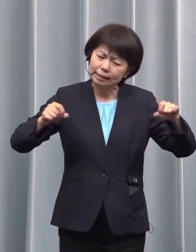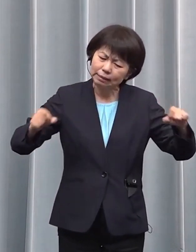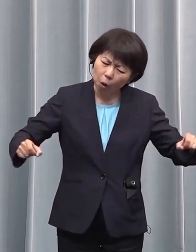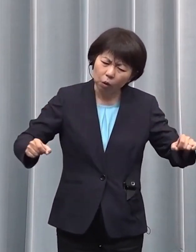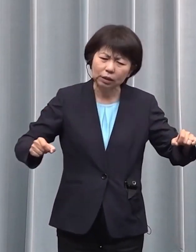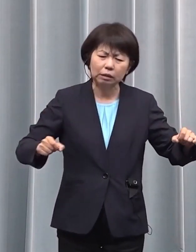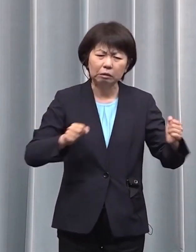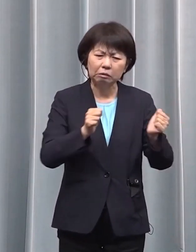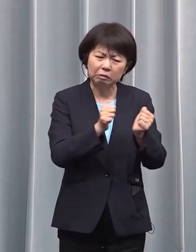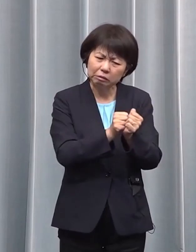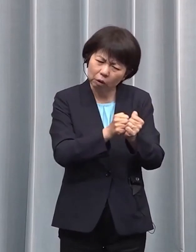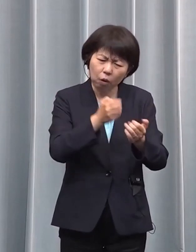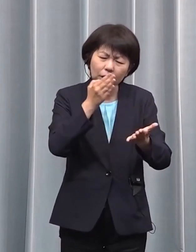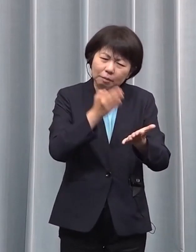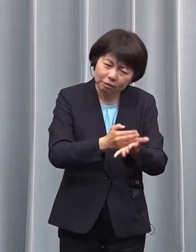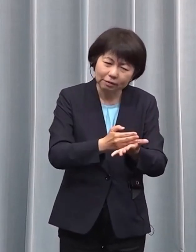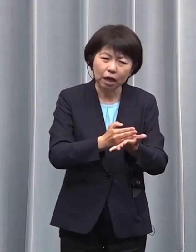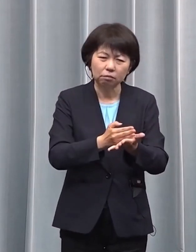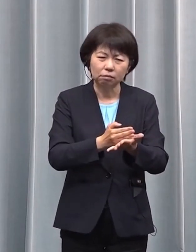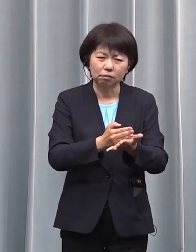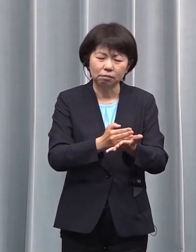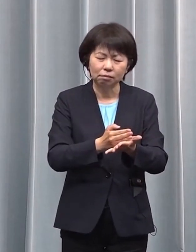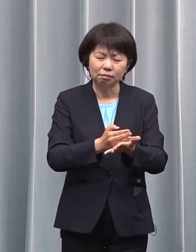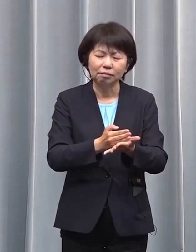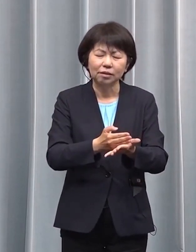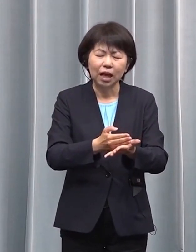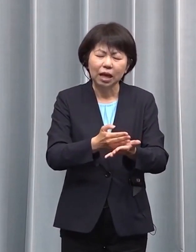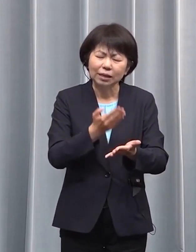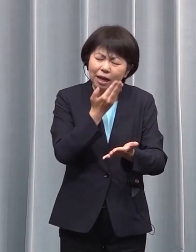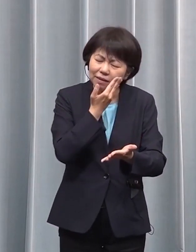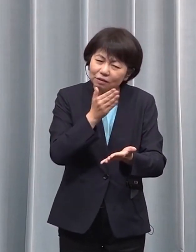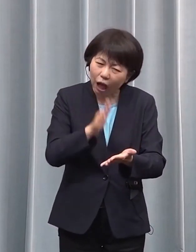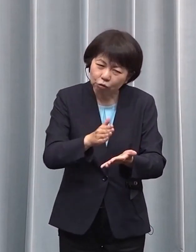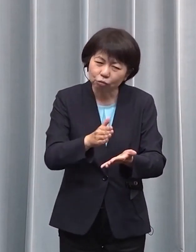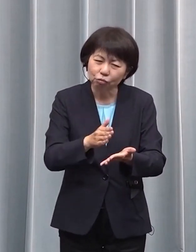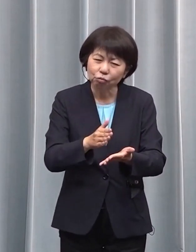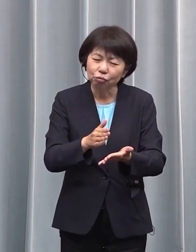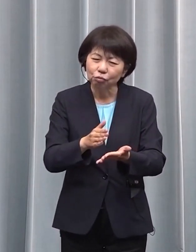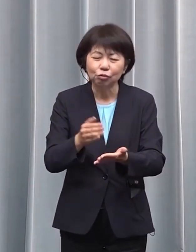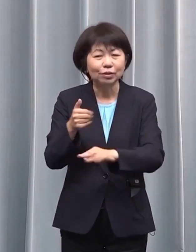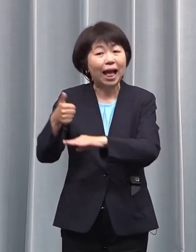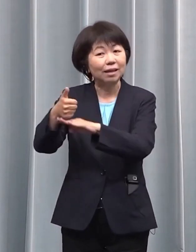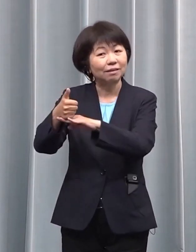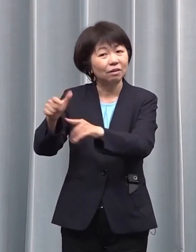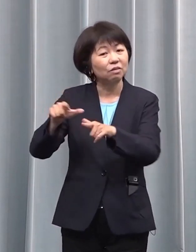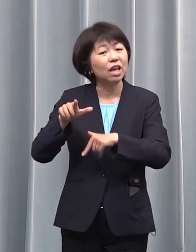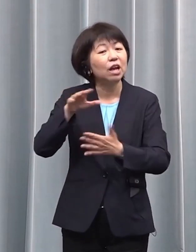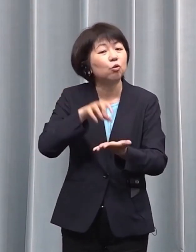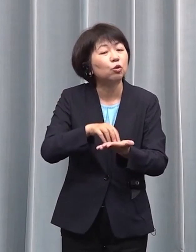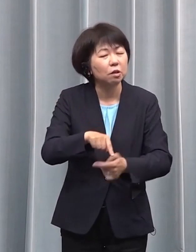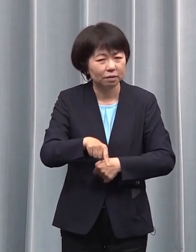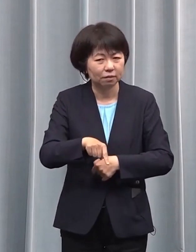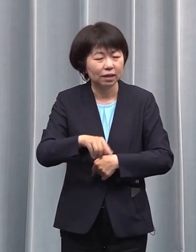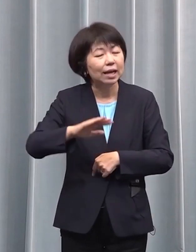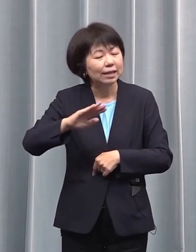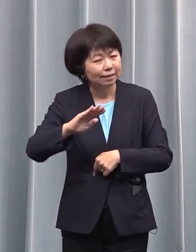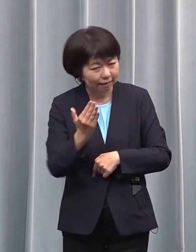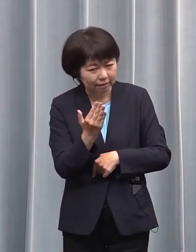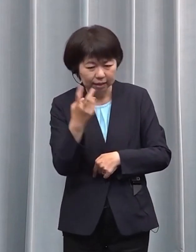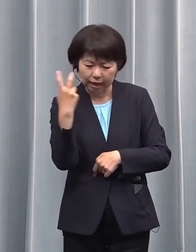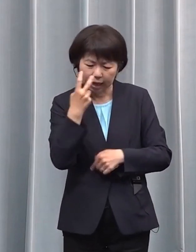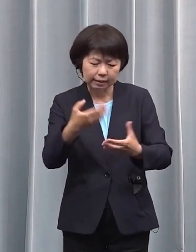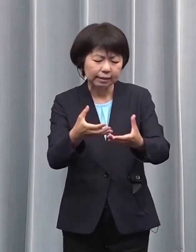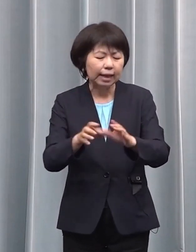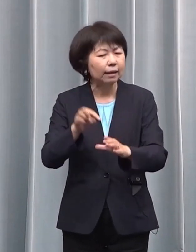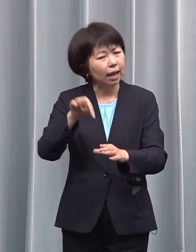大臣、西山市長何回も喋っております。だけどこの管理措置制度についても市民団体の調査では9割の方た